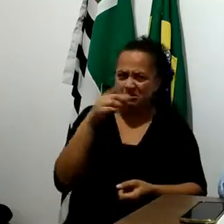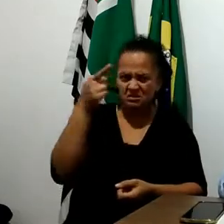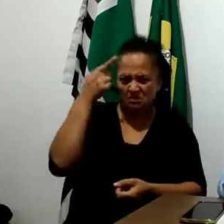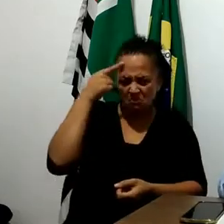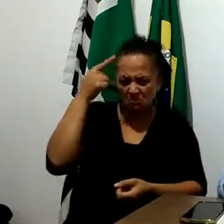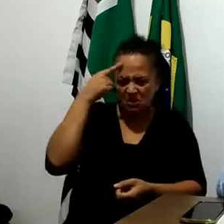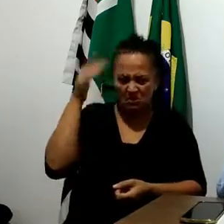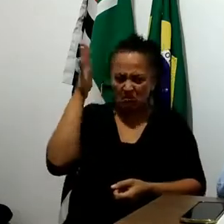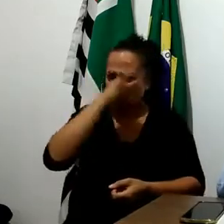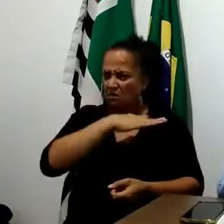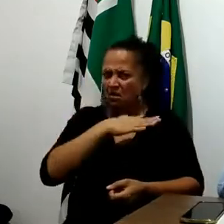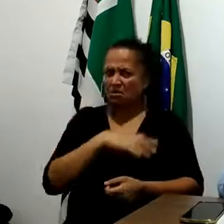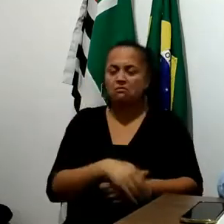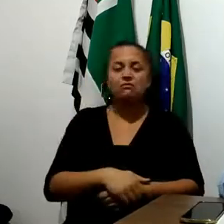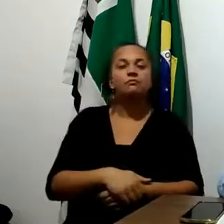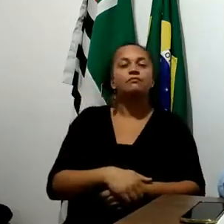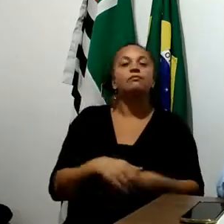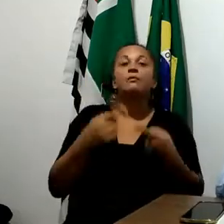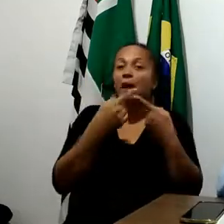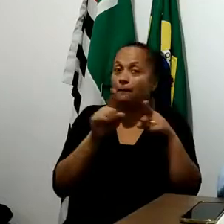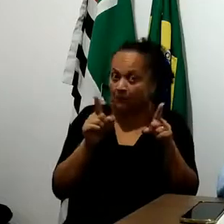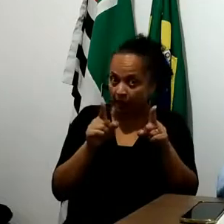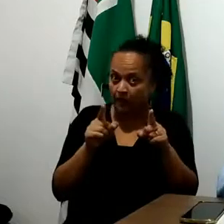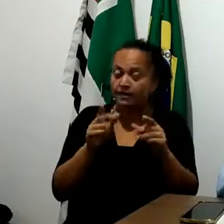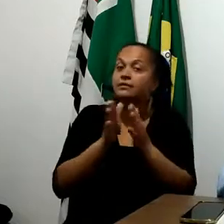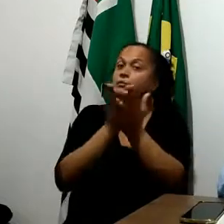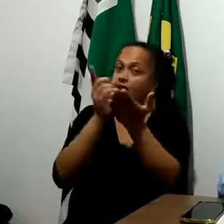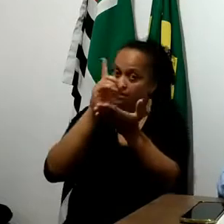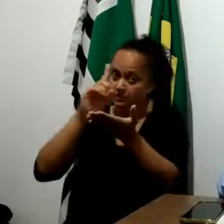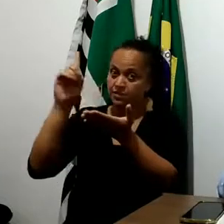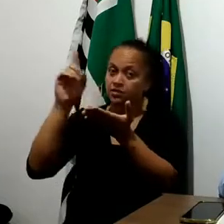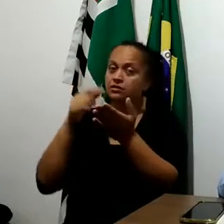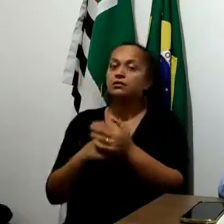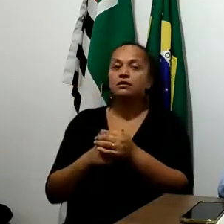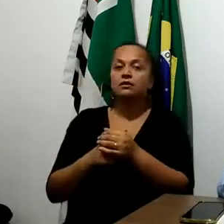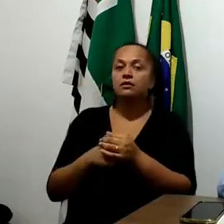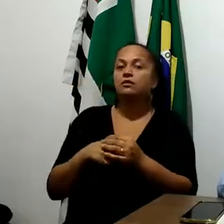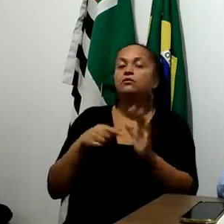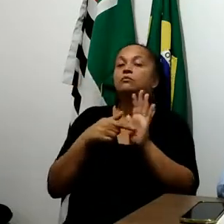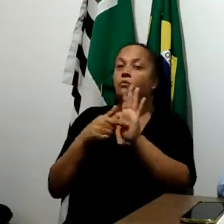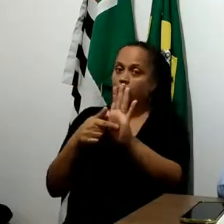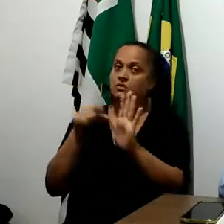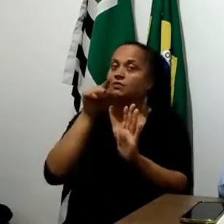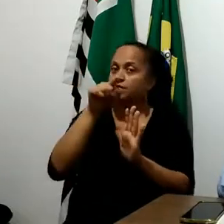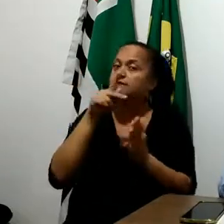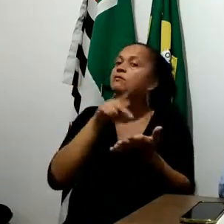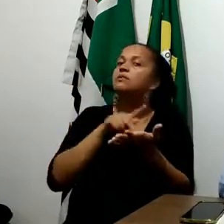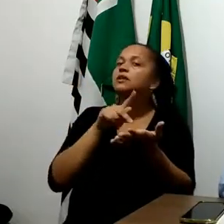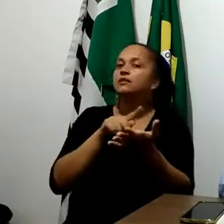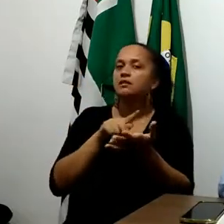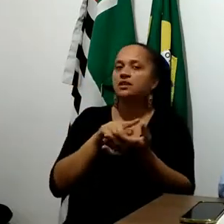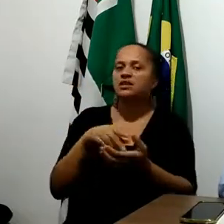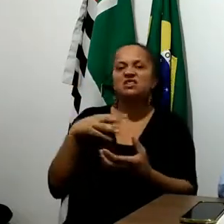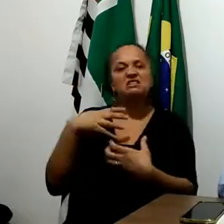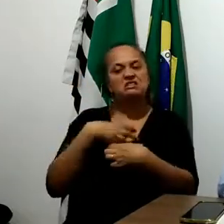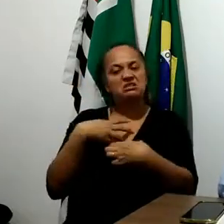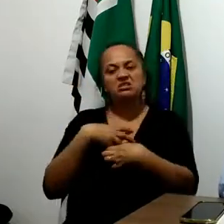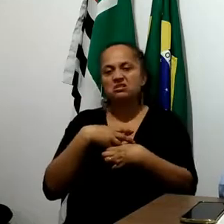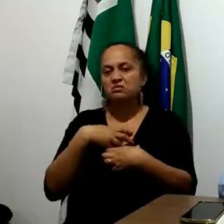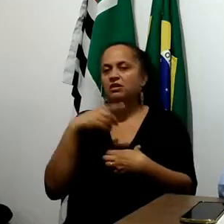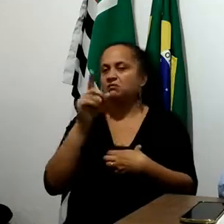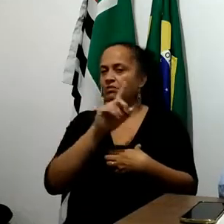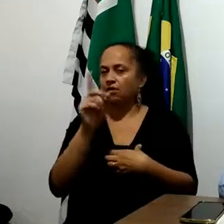com sentimentos ruins, mas a verdade a teu respeito não é o que você sente. A verdade ao teu respeito não